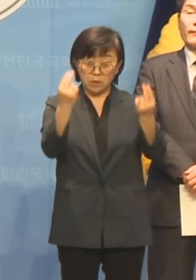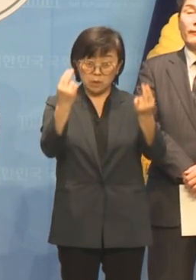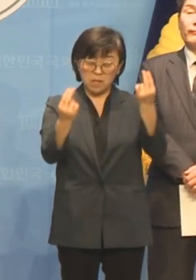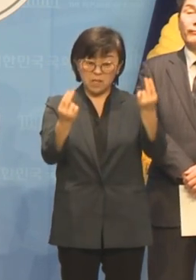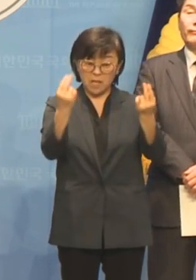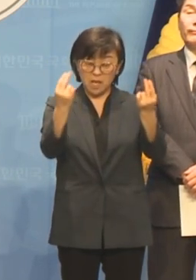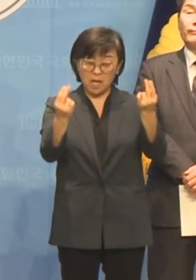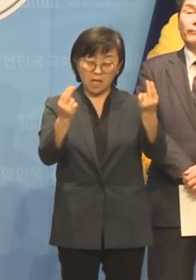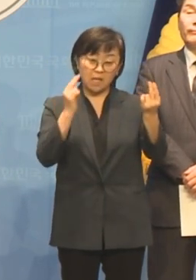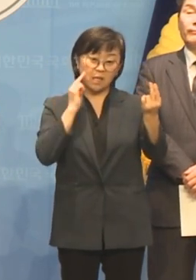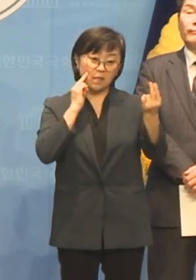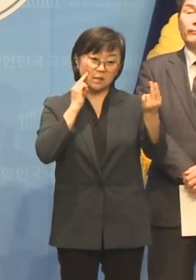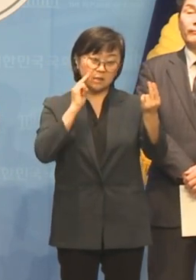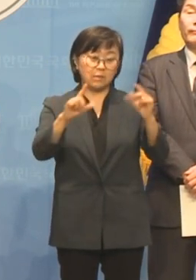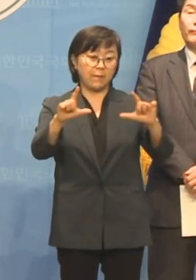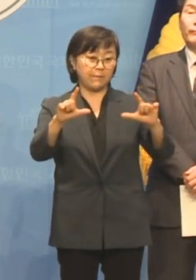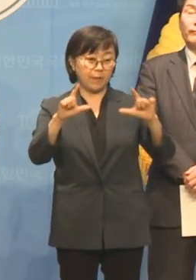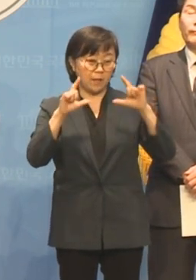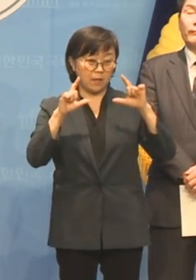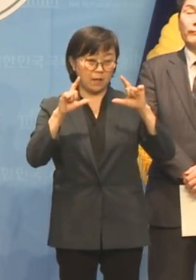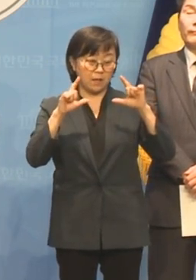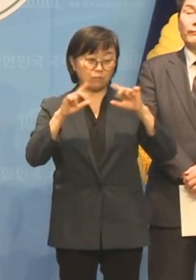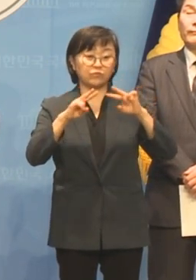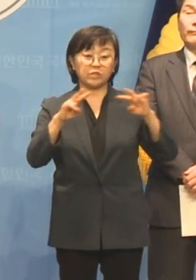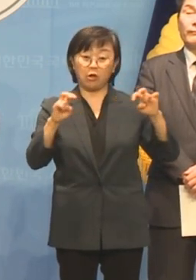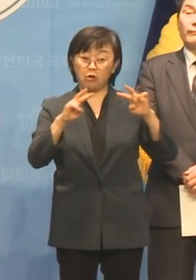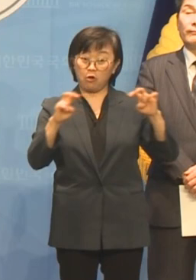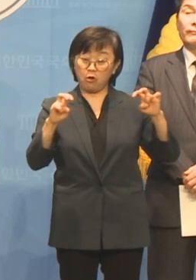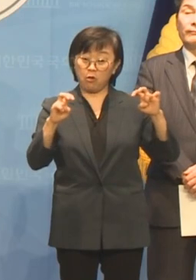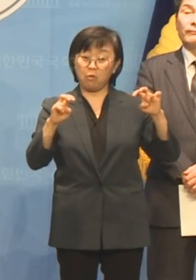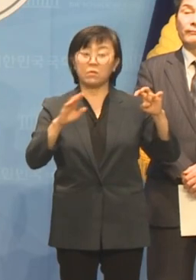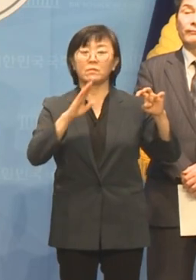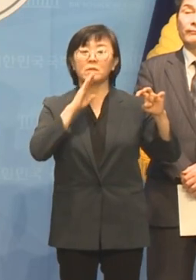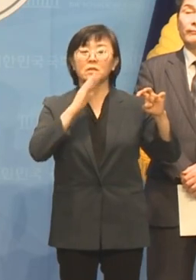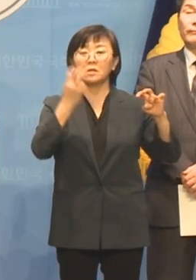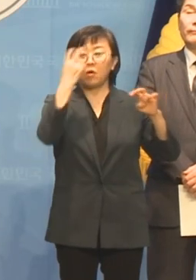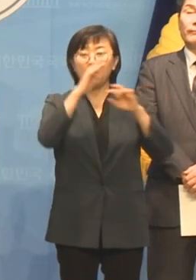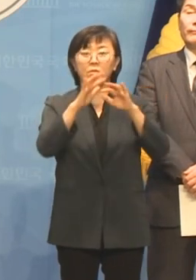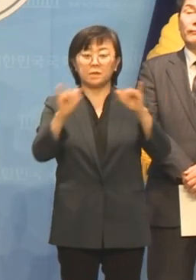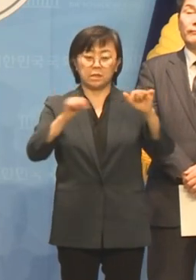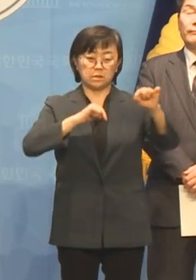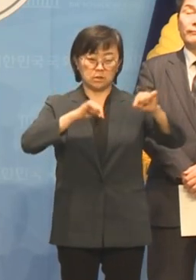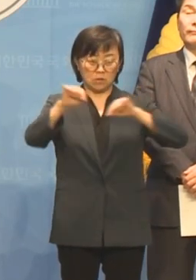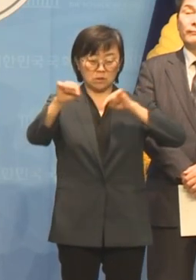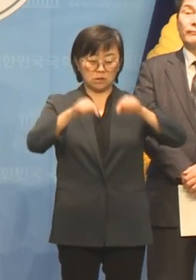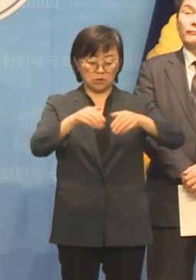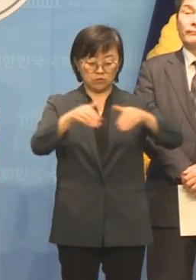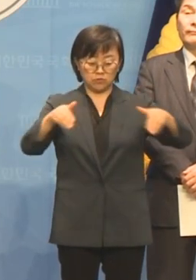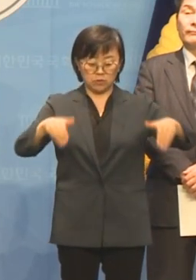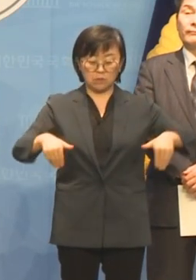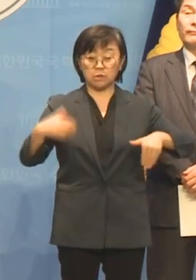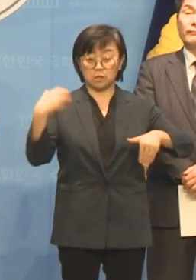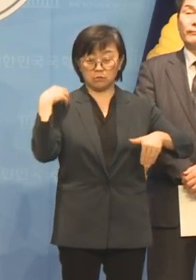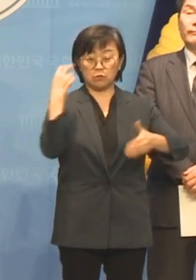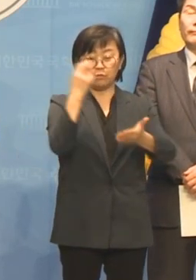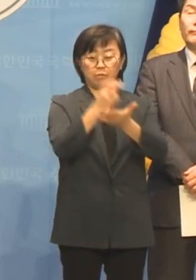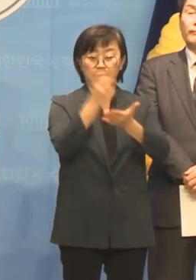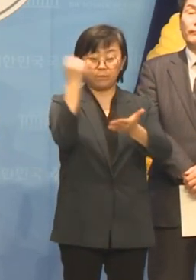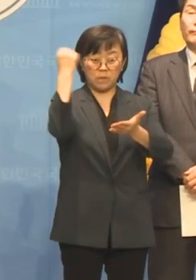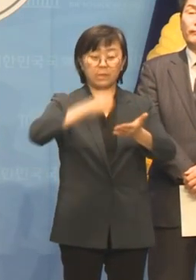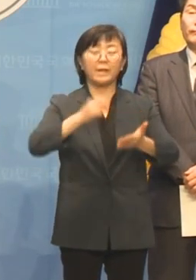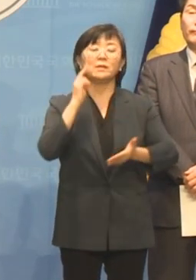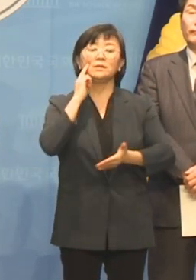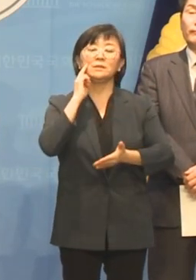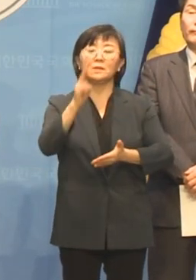중형을 선고한 것으로 분석이 되고 있는데, 그만큼 검사의 정치적 중립 의무를 위반한 것은